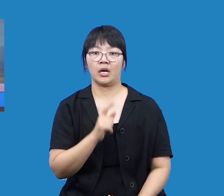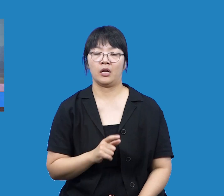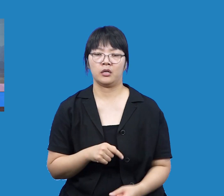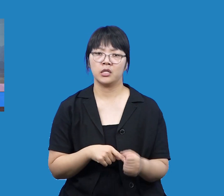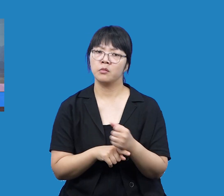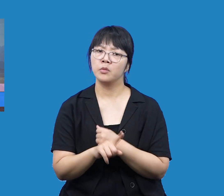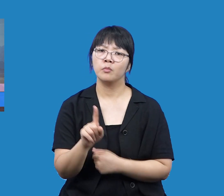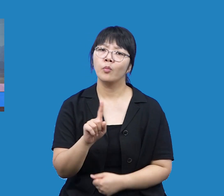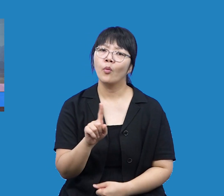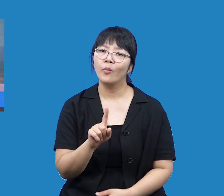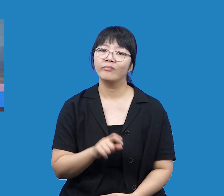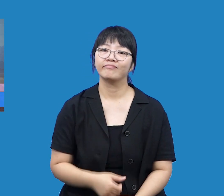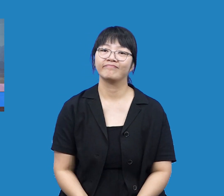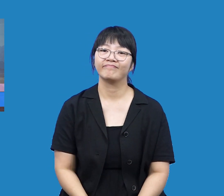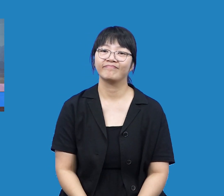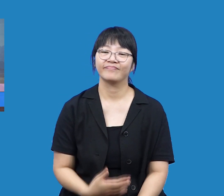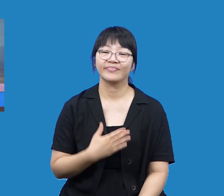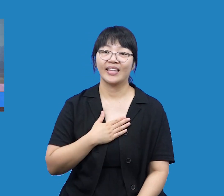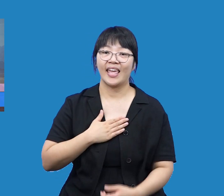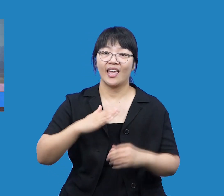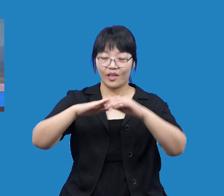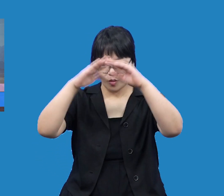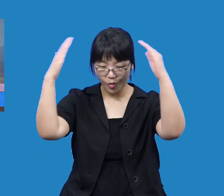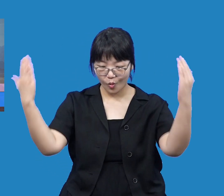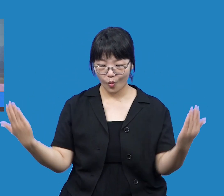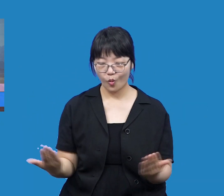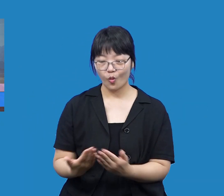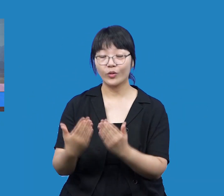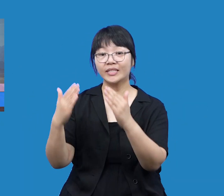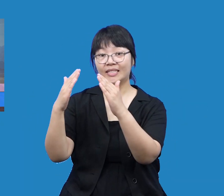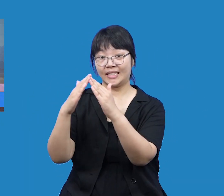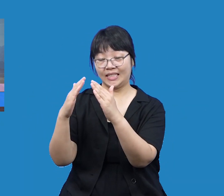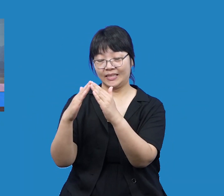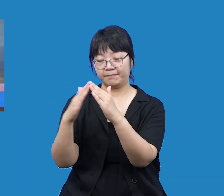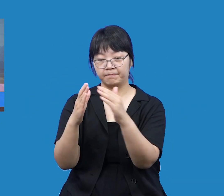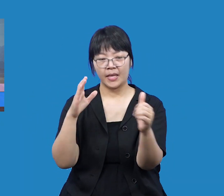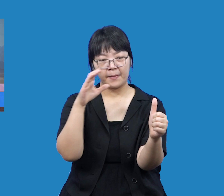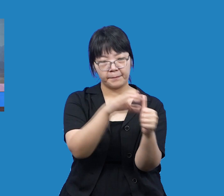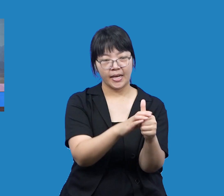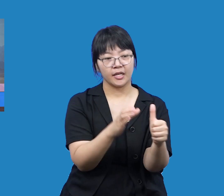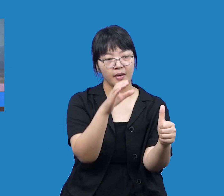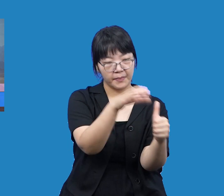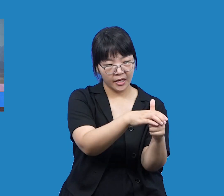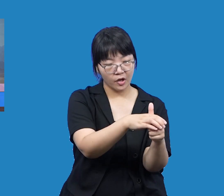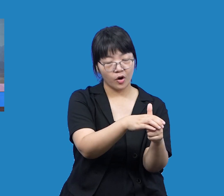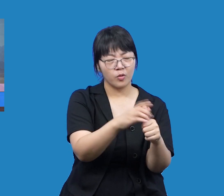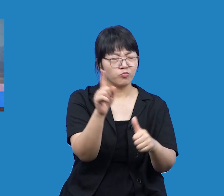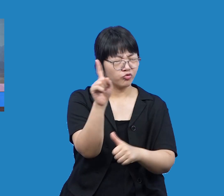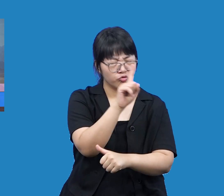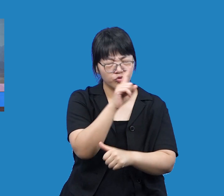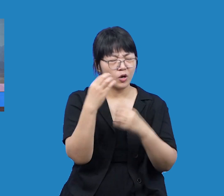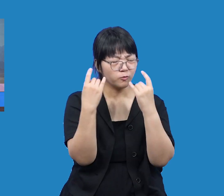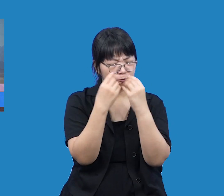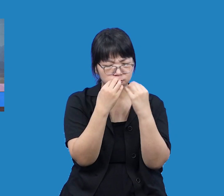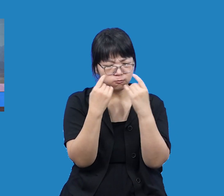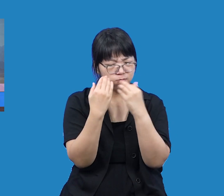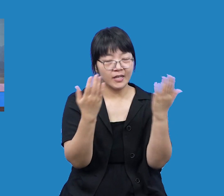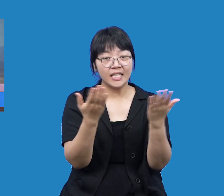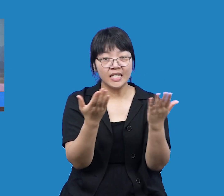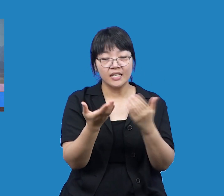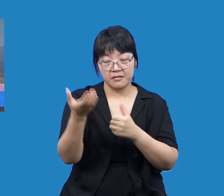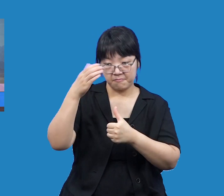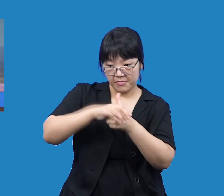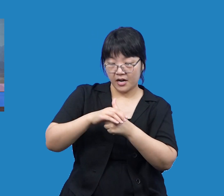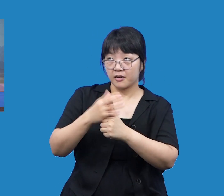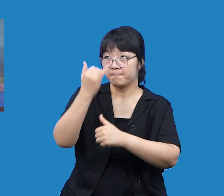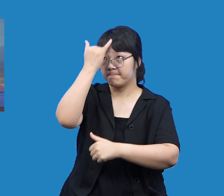무슨 말이냐면 내 온 집에 맡겨놓은 모든 일 앞에 그는 신실한 종이다 이